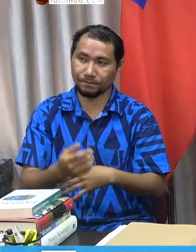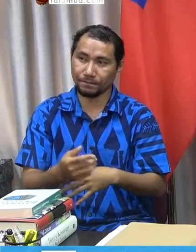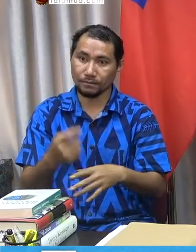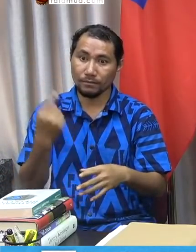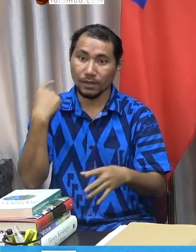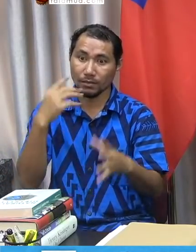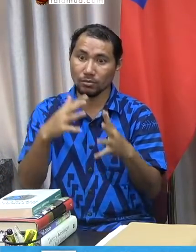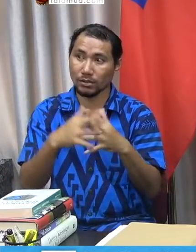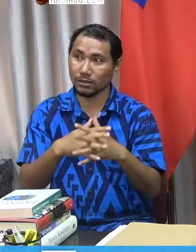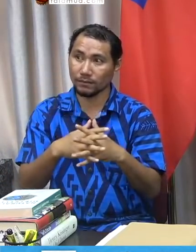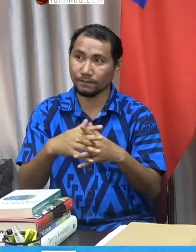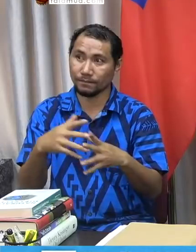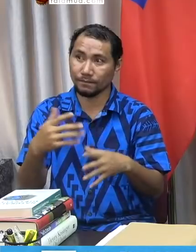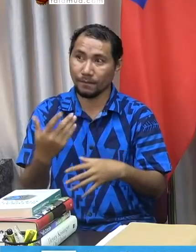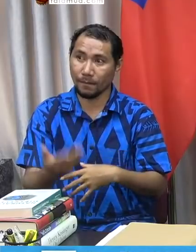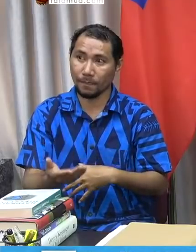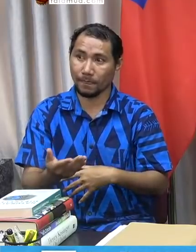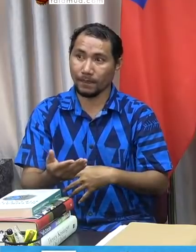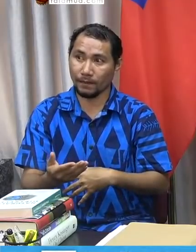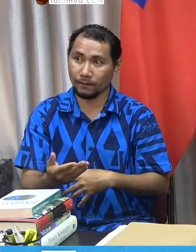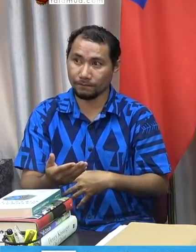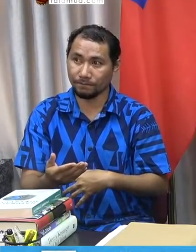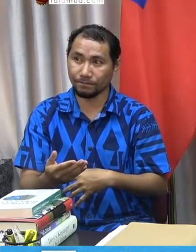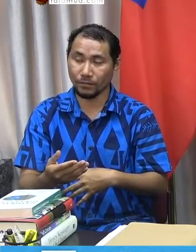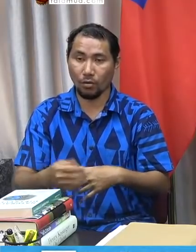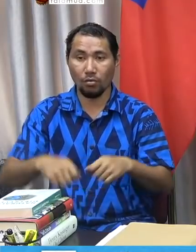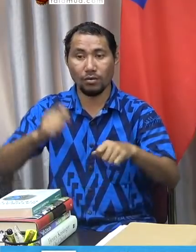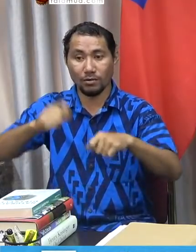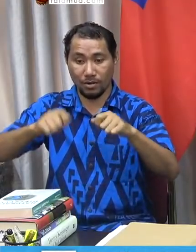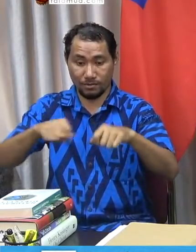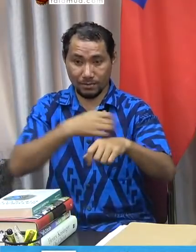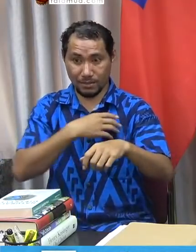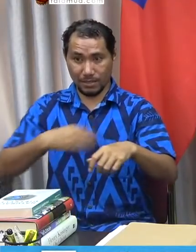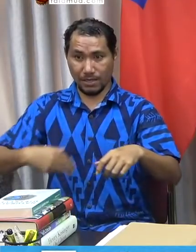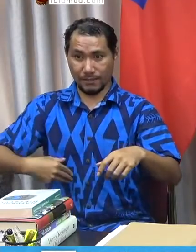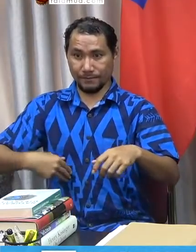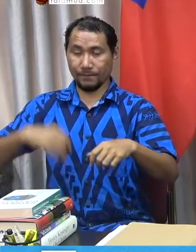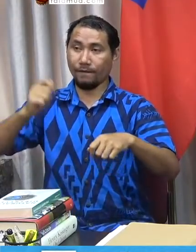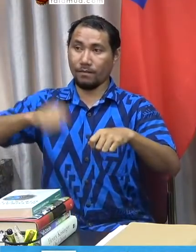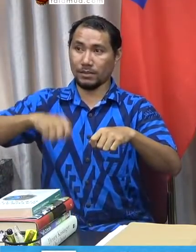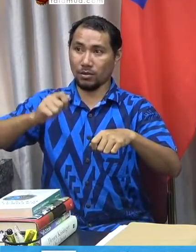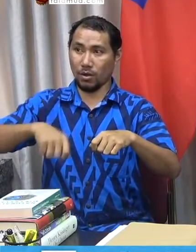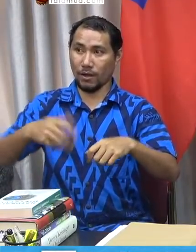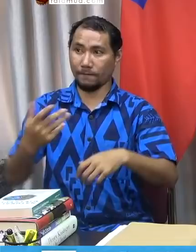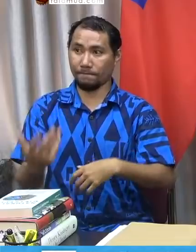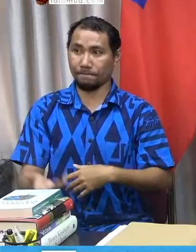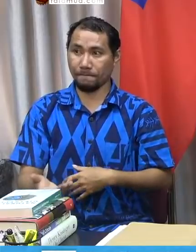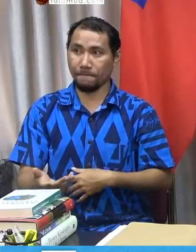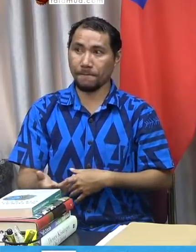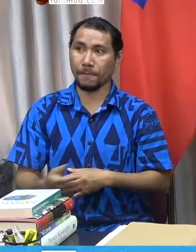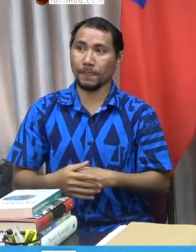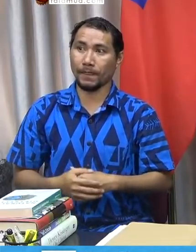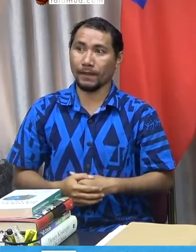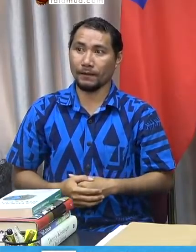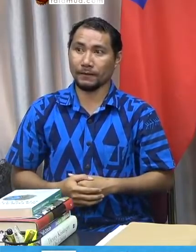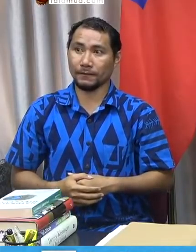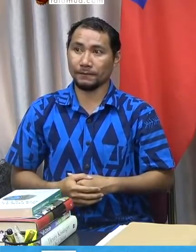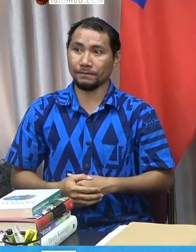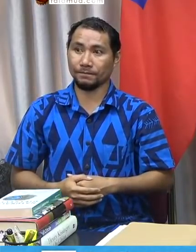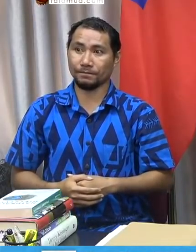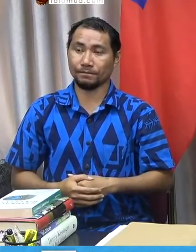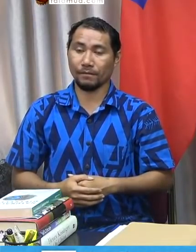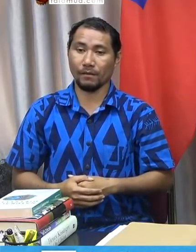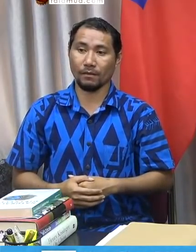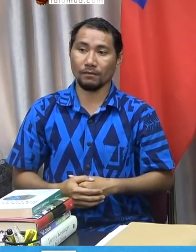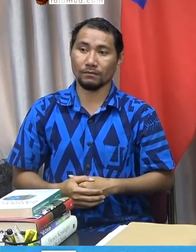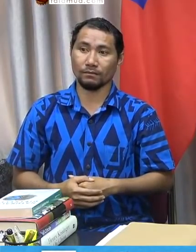fionga i le minsta o whaamsinonga ai ua iei